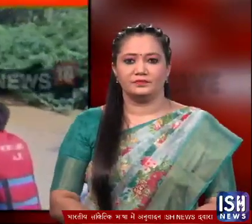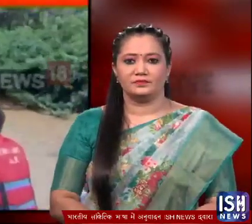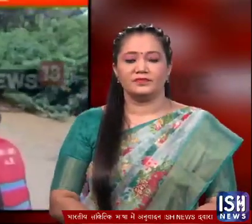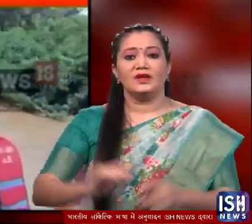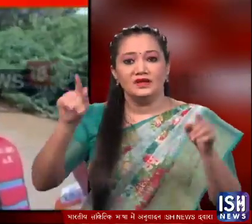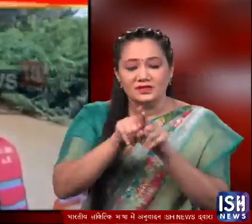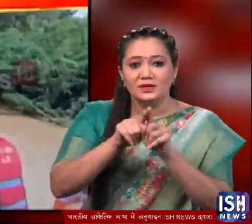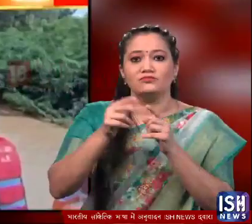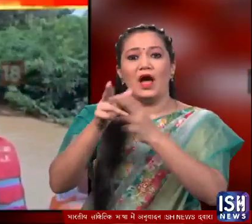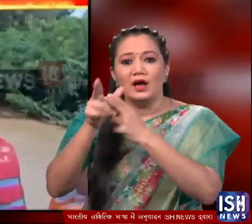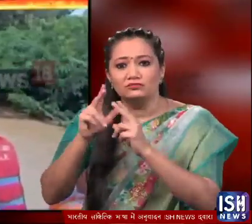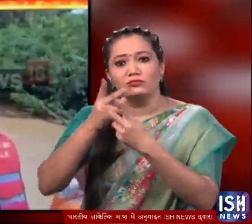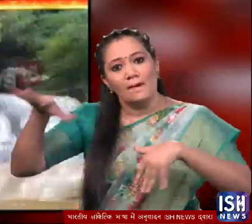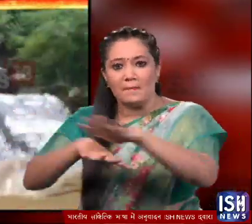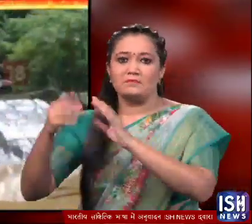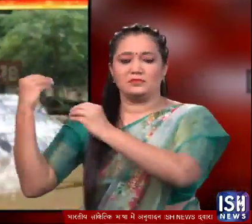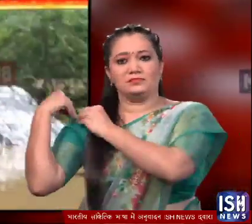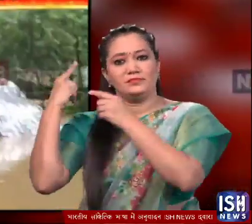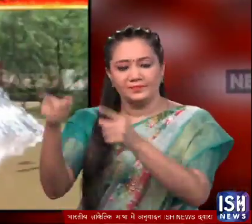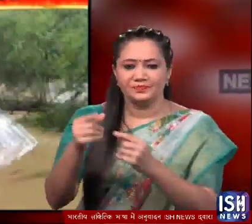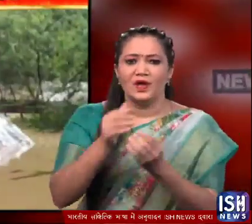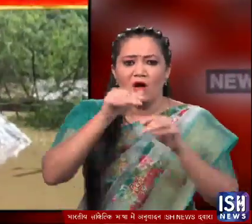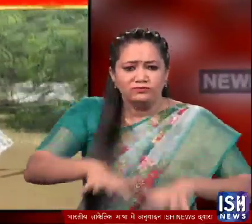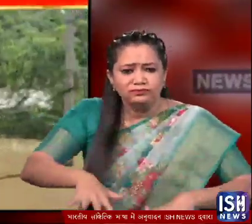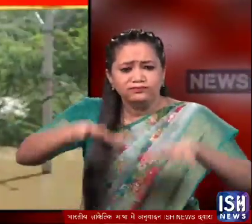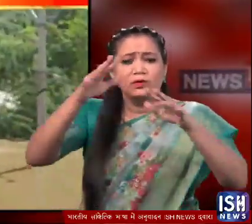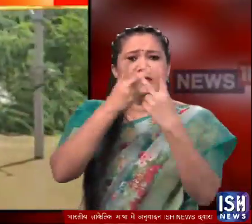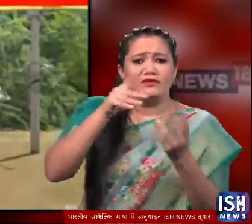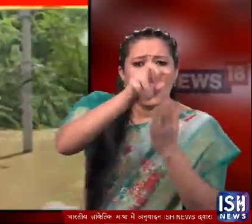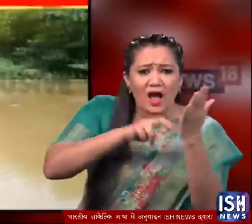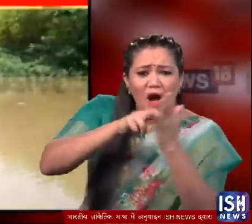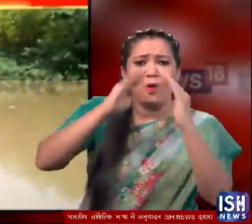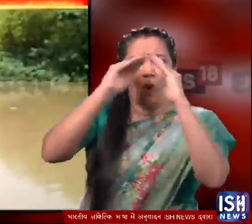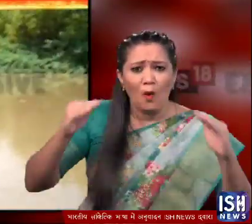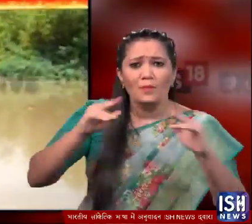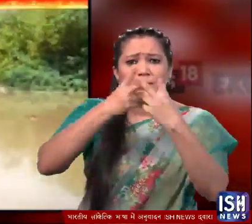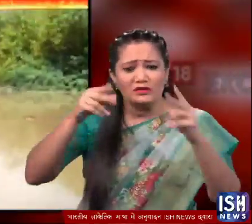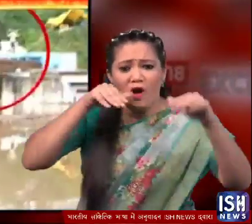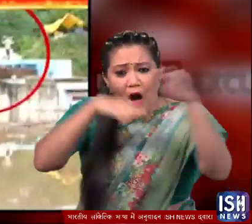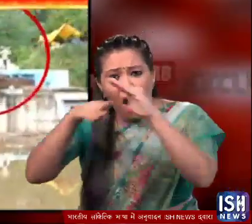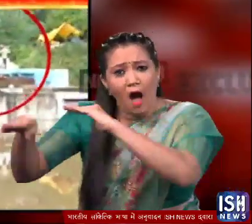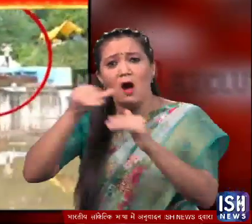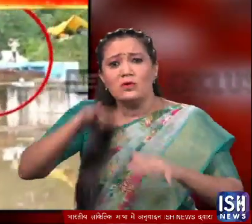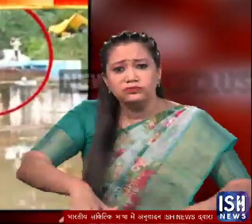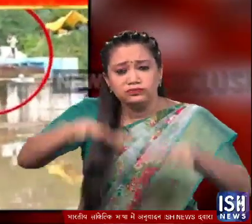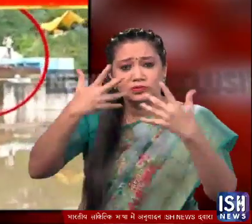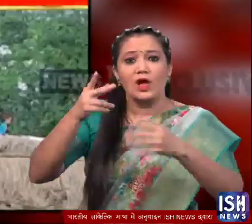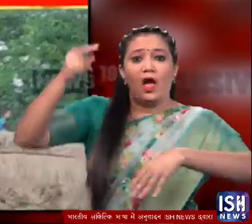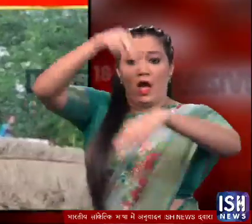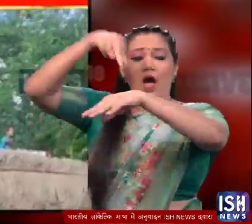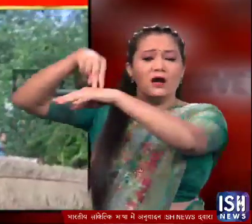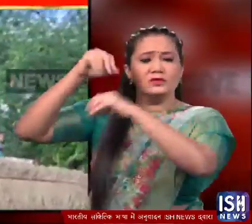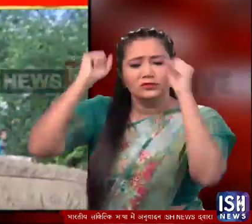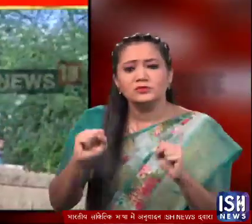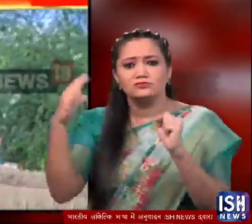जिसके लिए अब सेना ने मोर्चा संभाल लिया। पानी इतना भर चुका है कि कई गांवों में घर जलमग्न हो चुके हैं। लोग छतों पर बैठकर